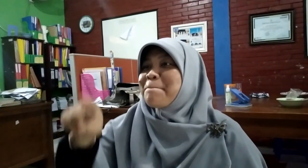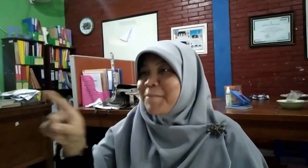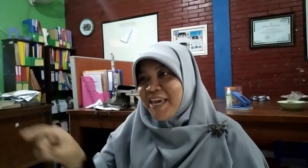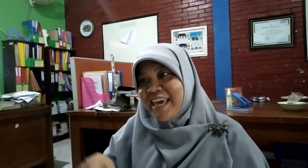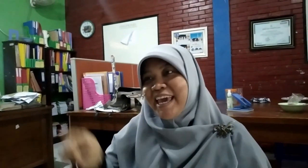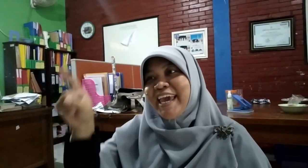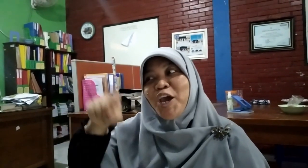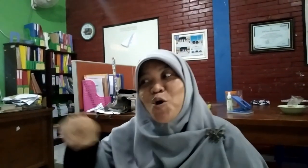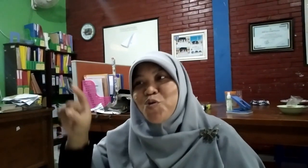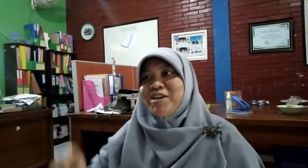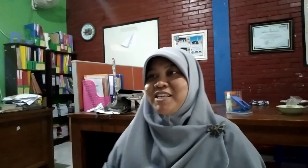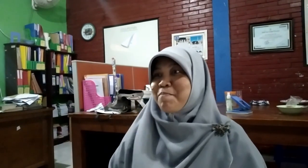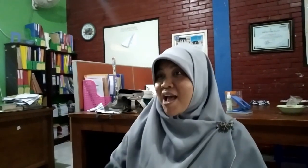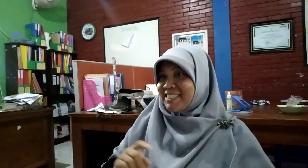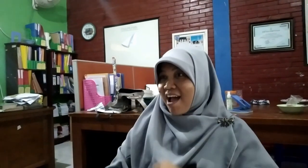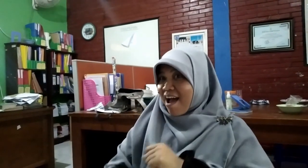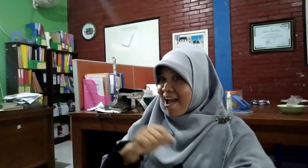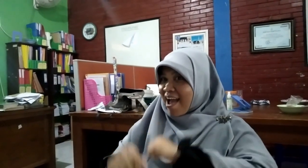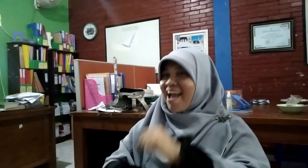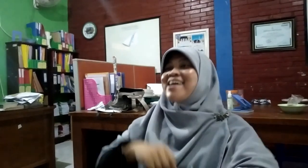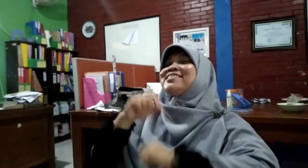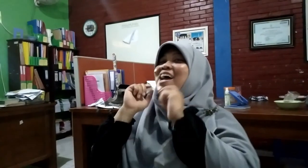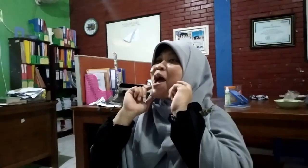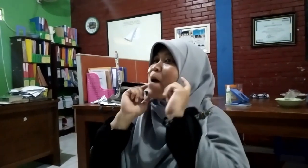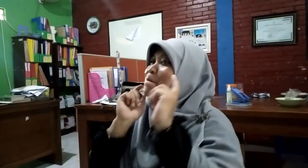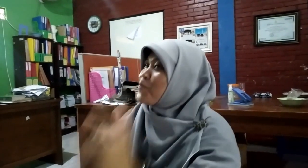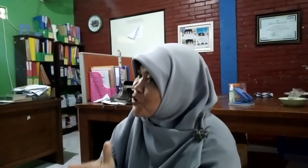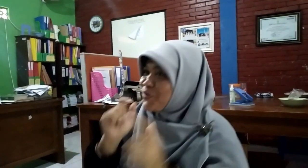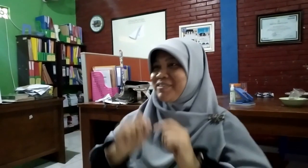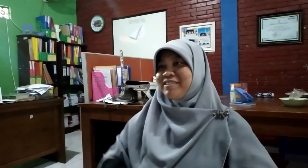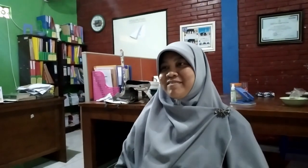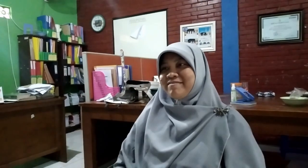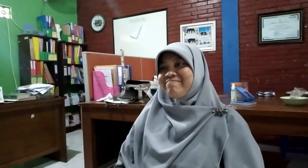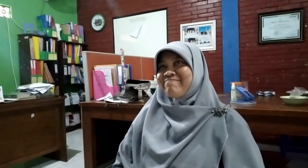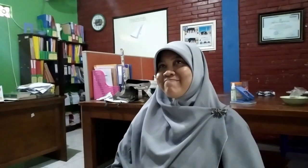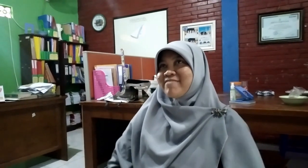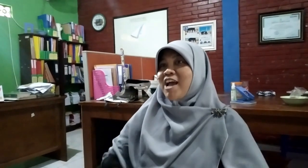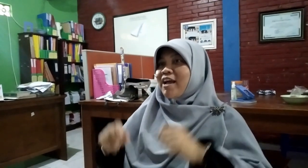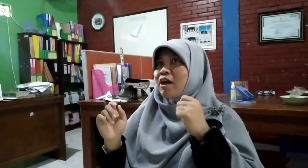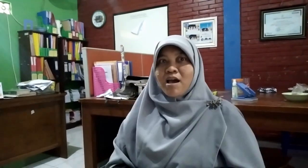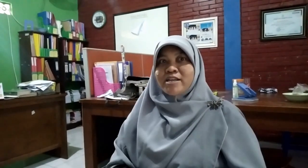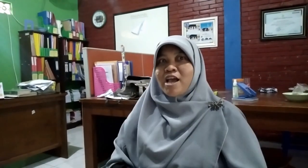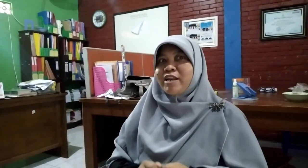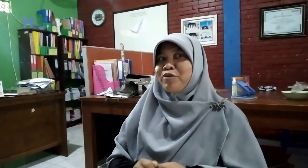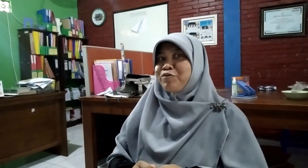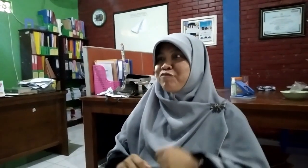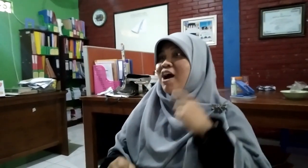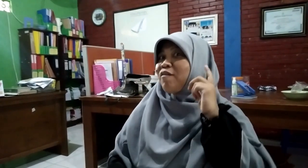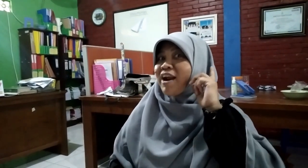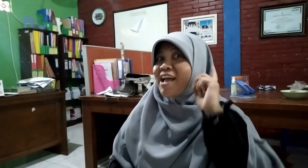B, U. Dibaca jambu. Satu lagi. Dari huruf awalan